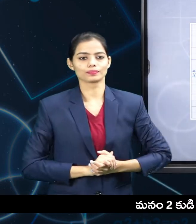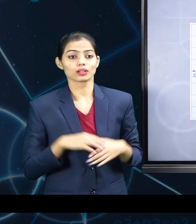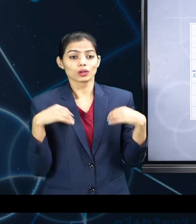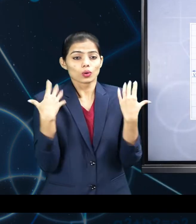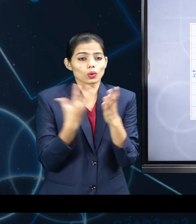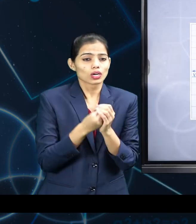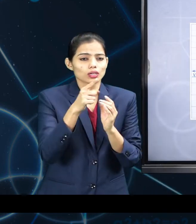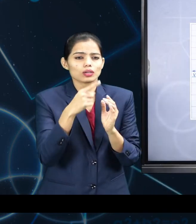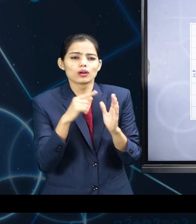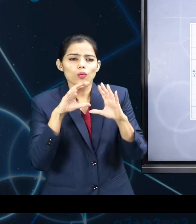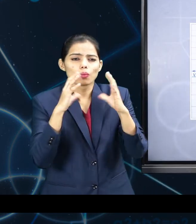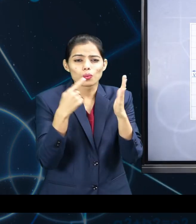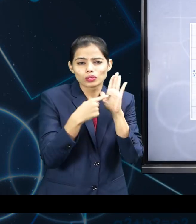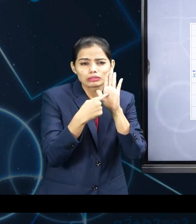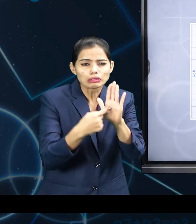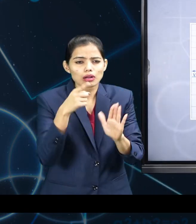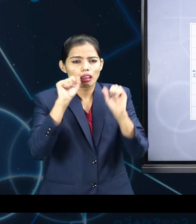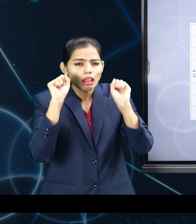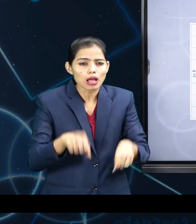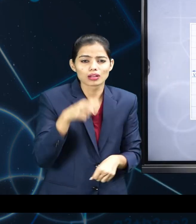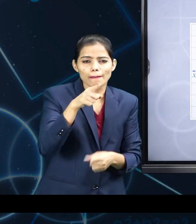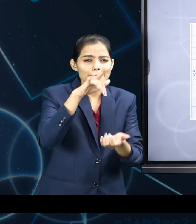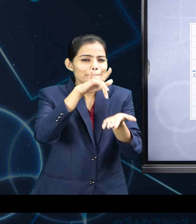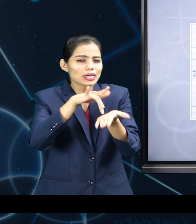మనం ఈ స్థలాన్ని 2, 3,